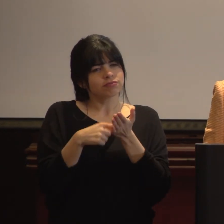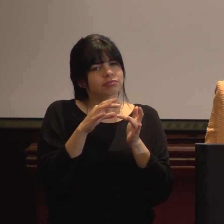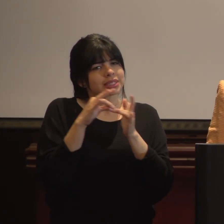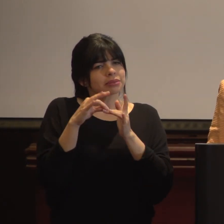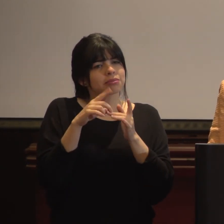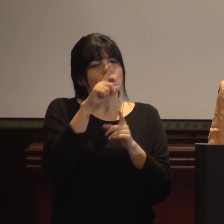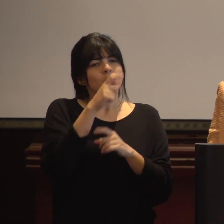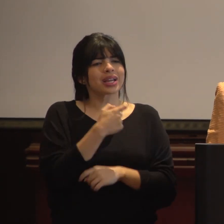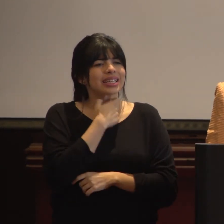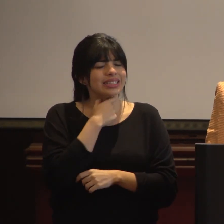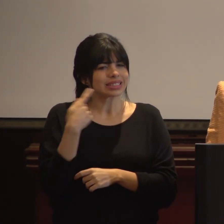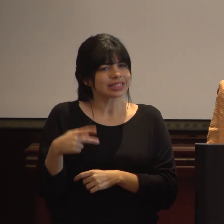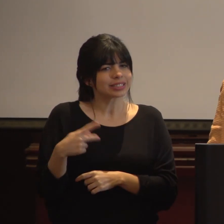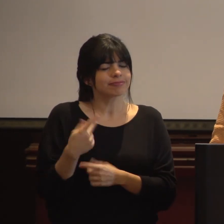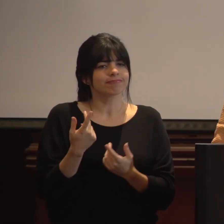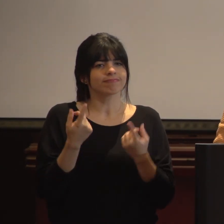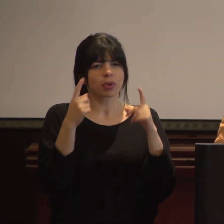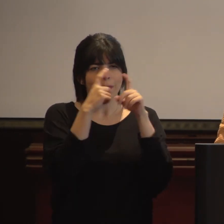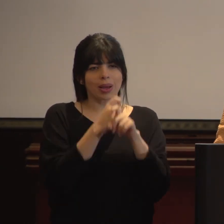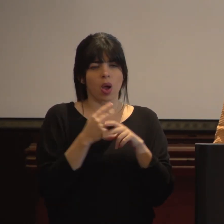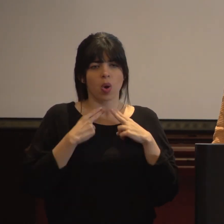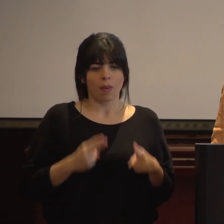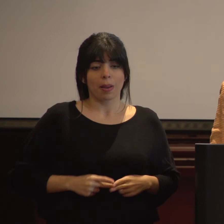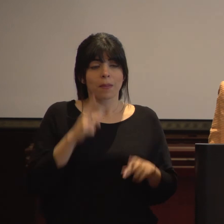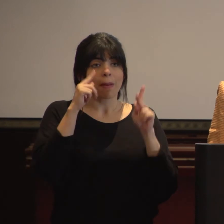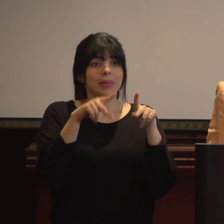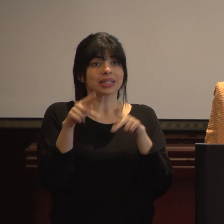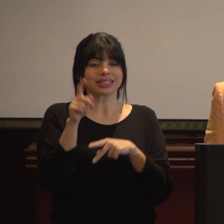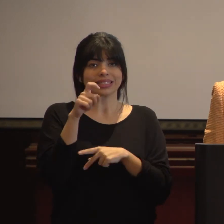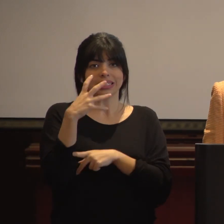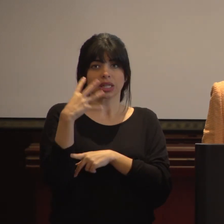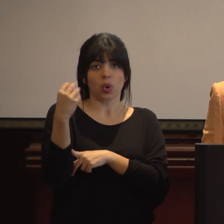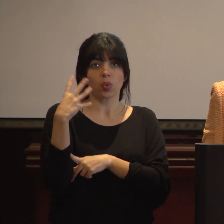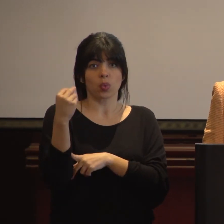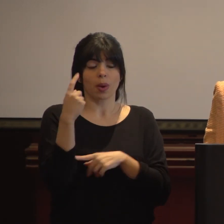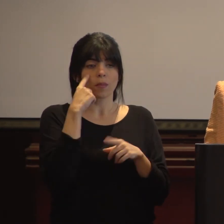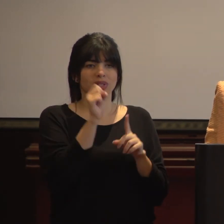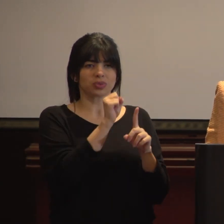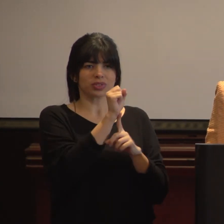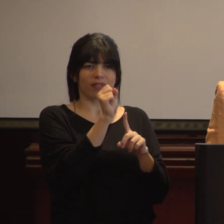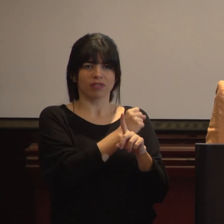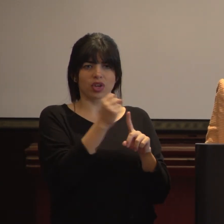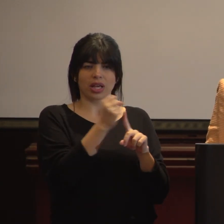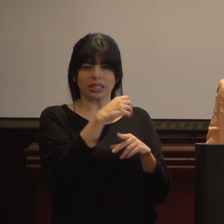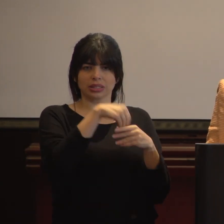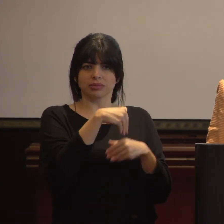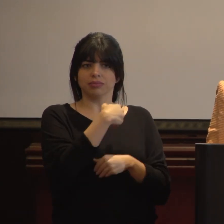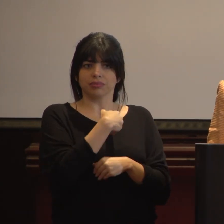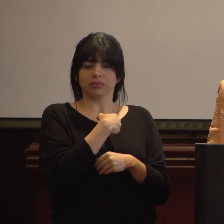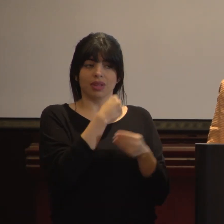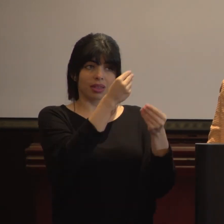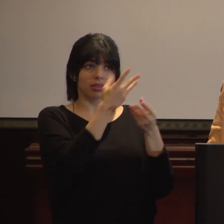particularmente de una crisis humanitaria porque la gente se ve obligada a huír de la violencia que se enfrenta los